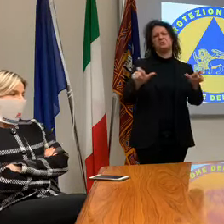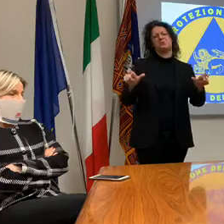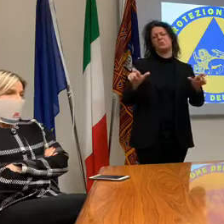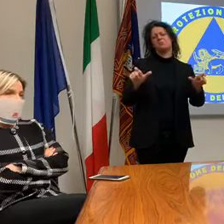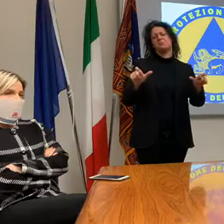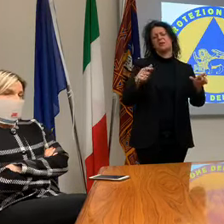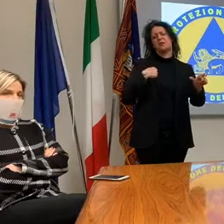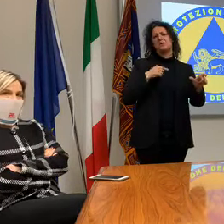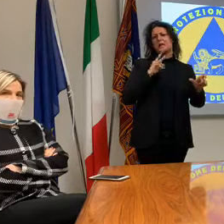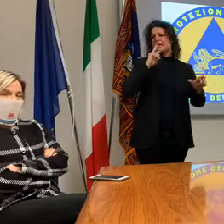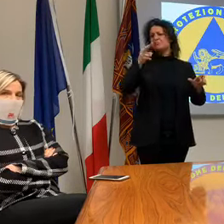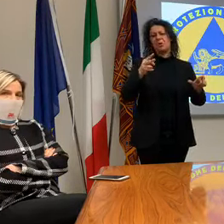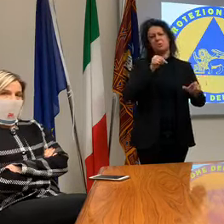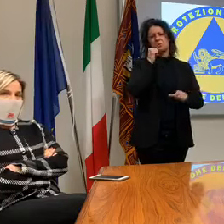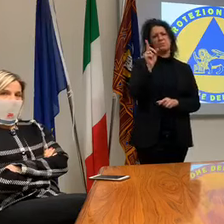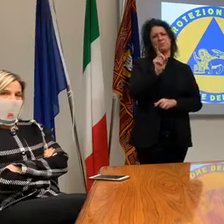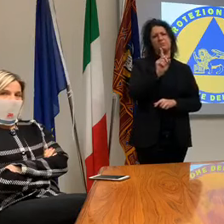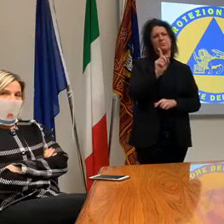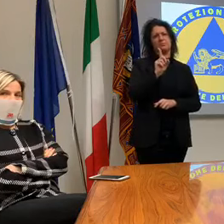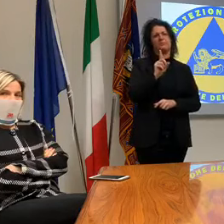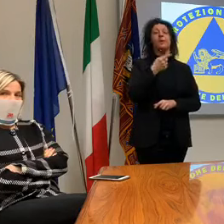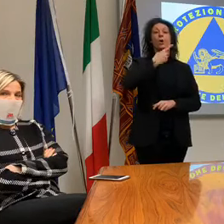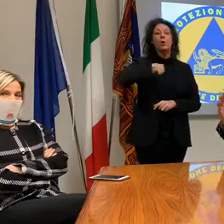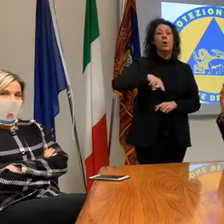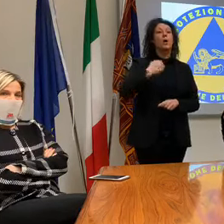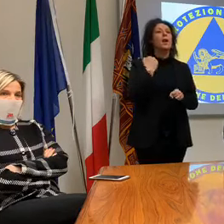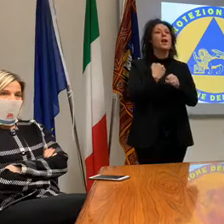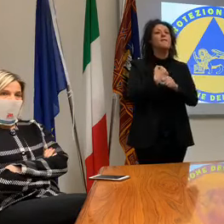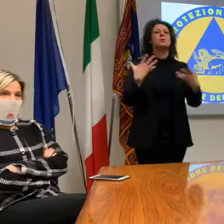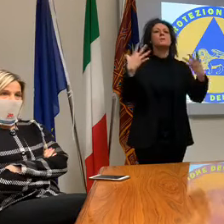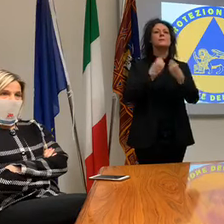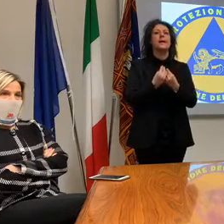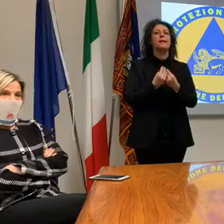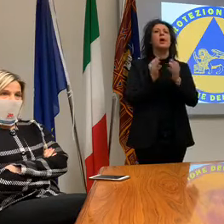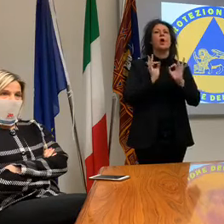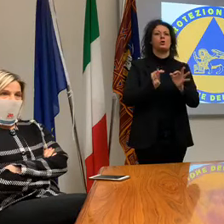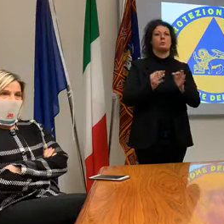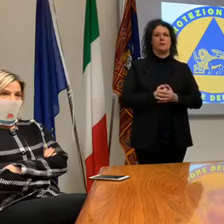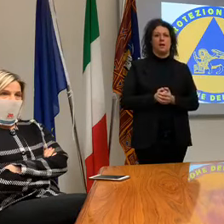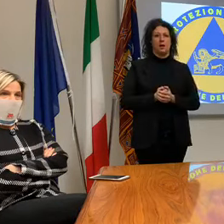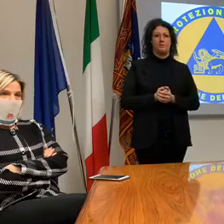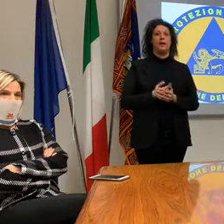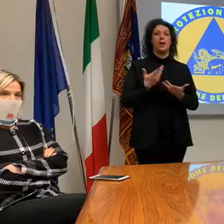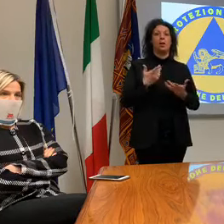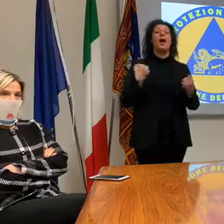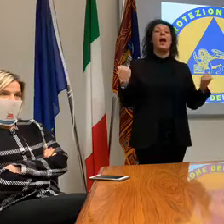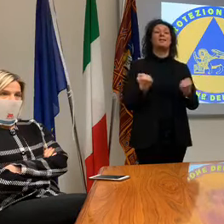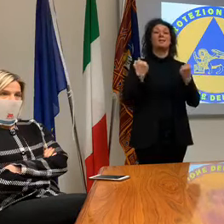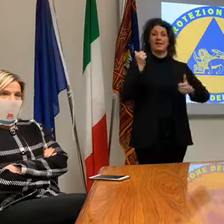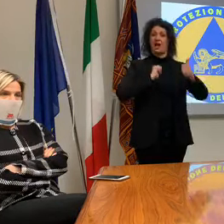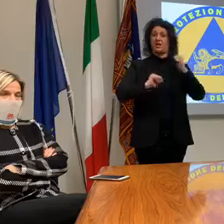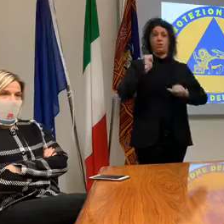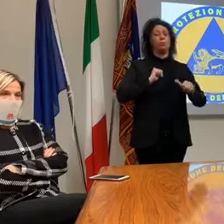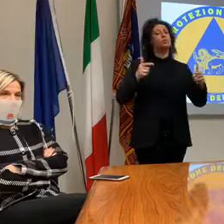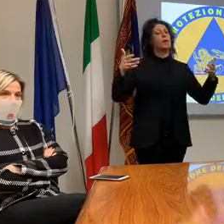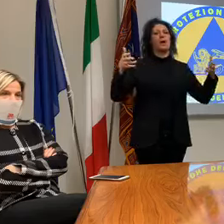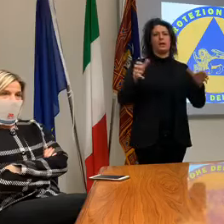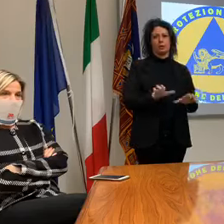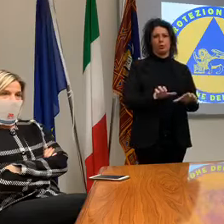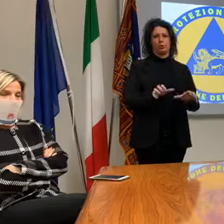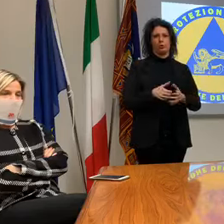ripeto, è esattamente quello che stiamo facendo con gli ospedali. Abbiamo ridotto l'attività chirurgica, delle sale operatorie non sono